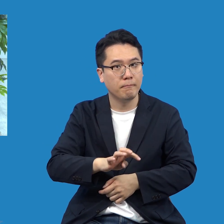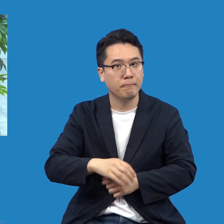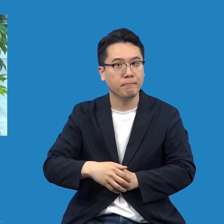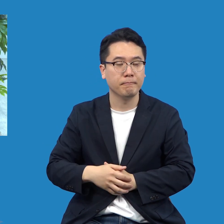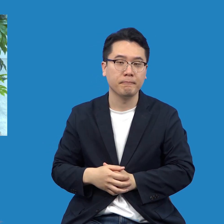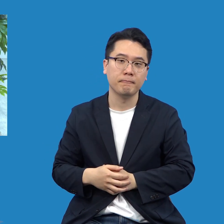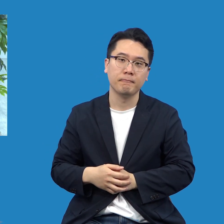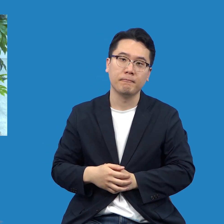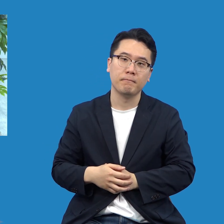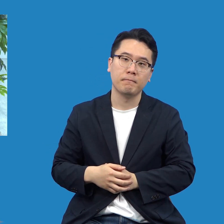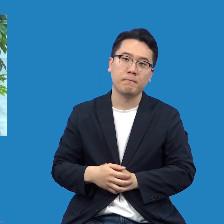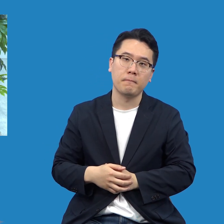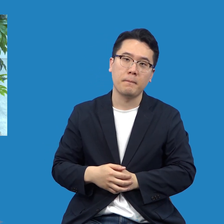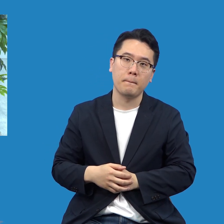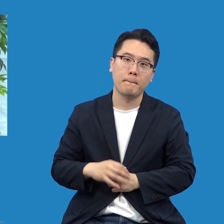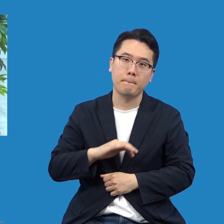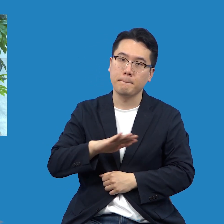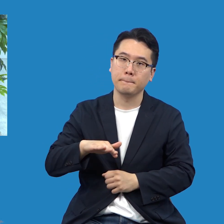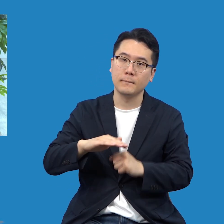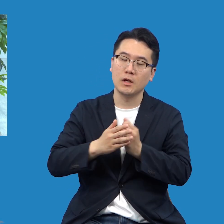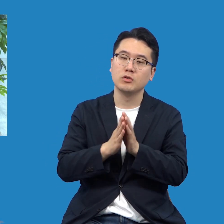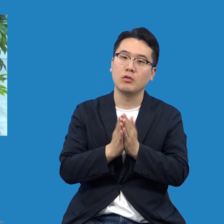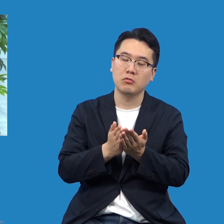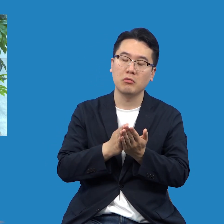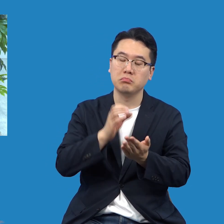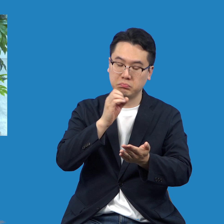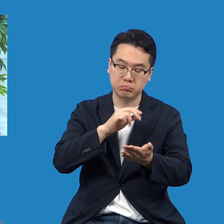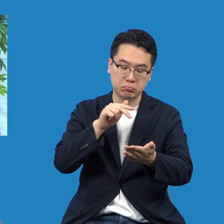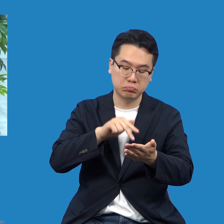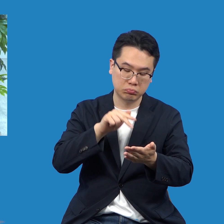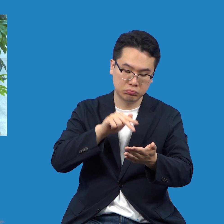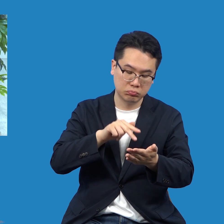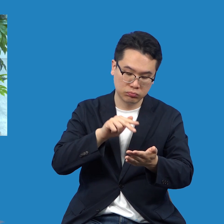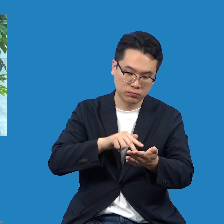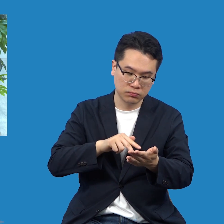우리가 성경 그냥 읽으면 다 알고 있으니까